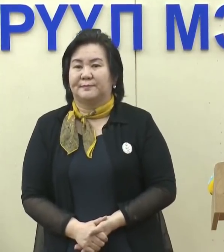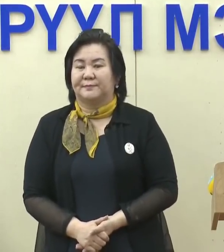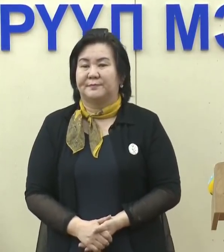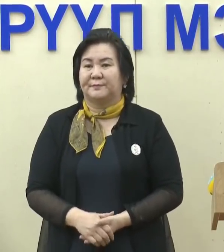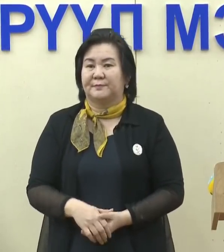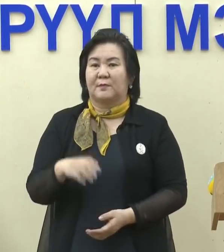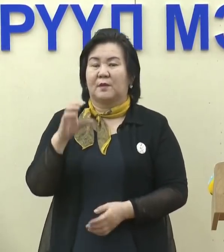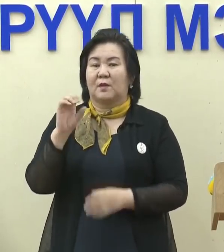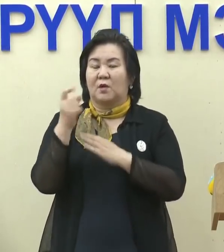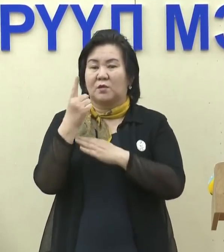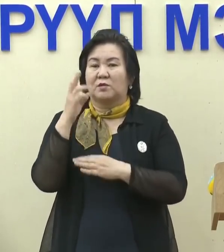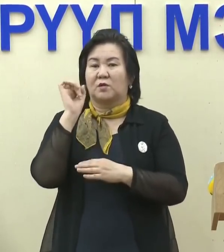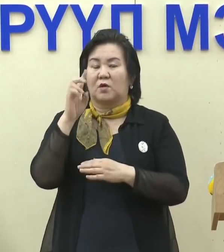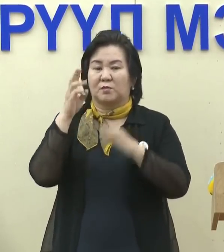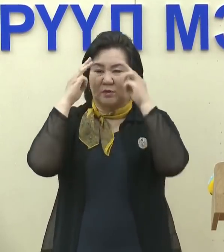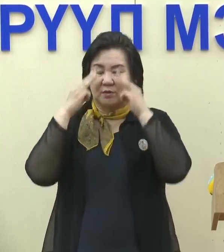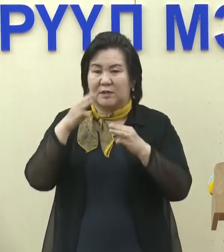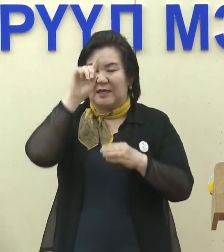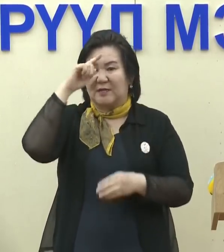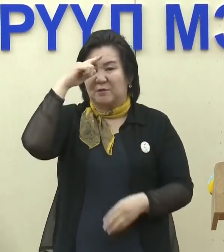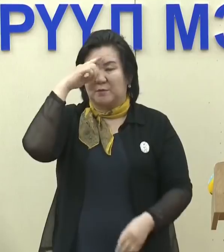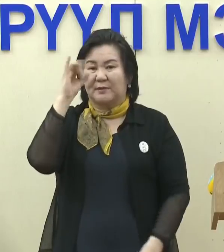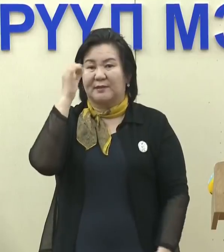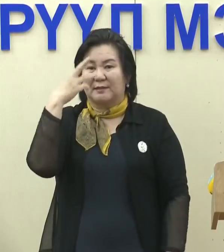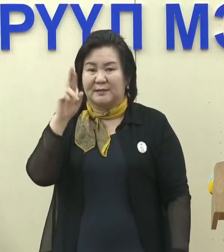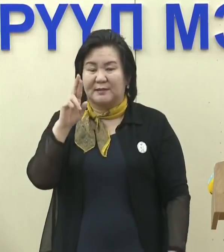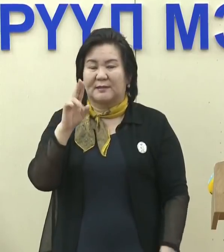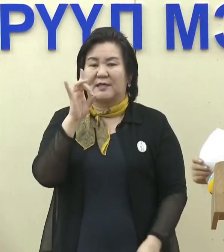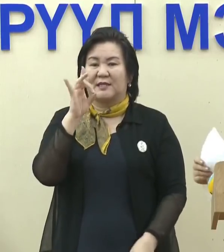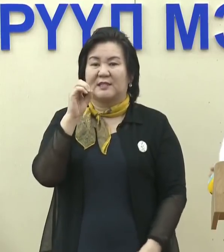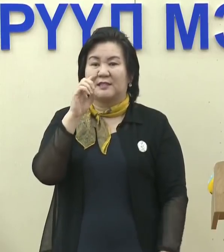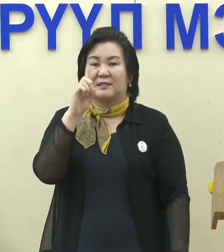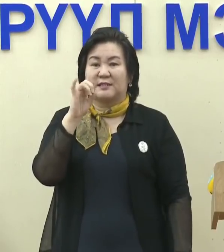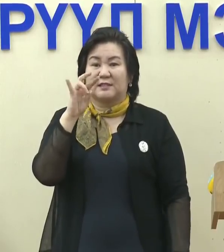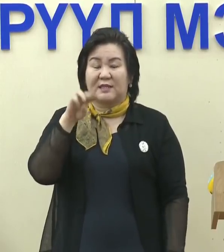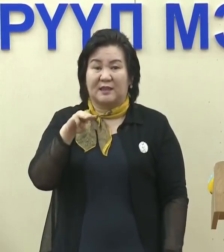Улсын онцгой комиссийн шийдвэрээр эрүүл мэндийн сайдад резидент эмчнэрийг